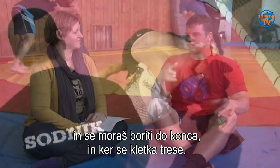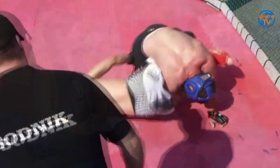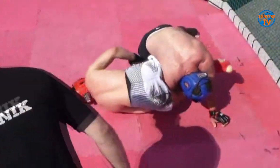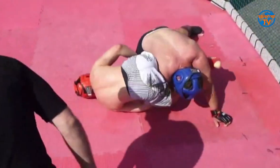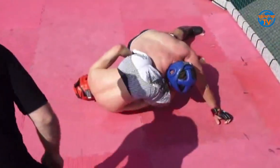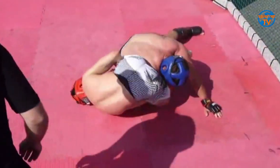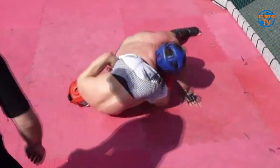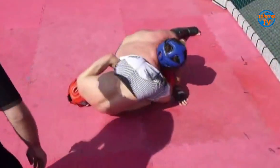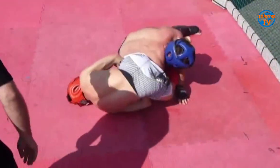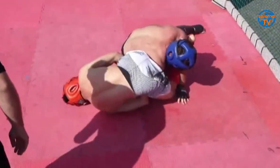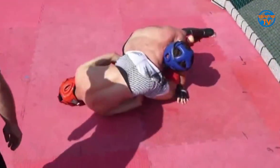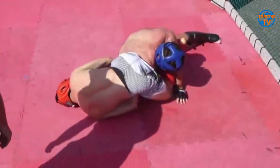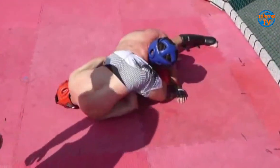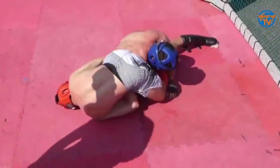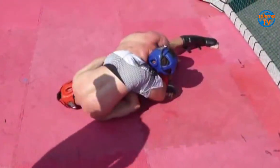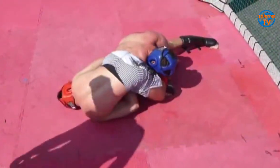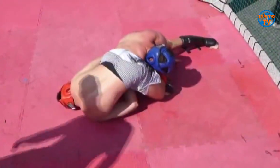Globi levo. Globi se u drugu stranu.